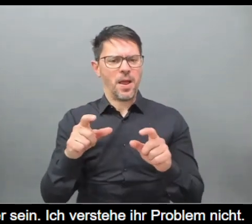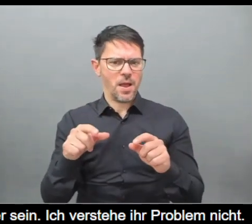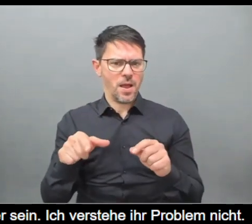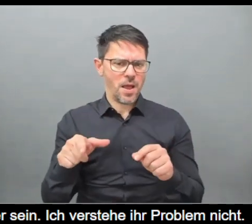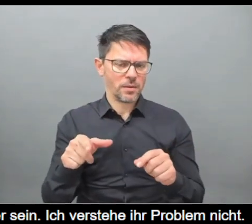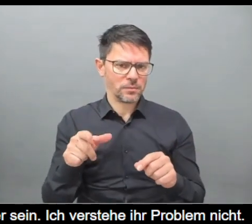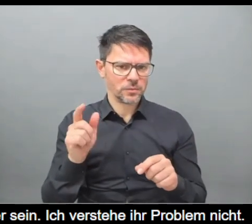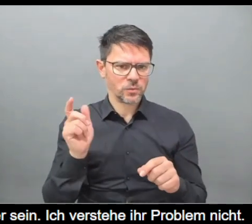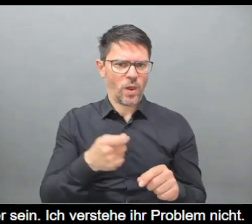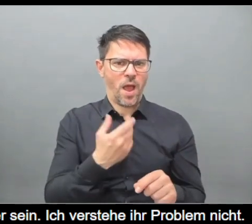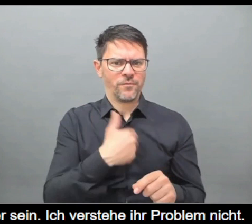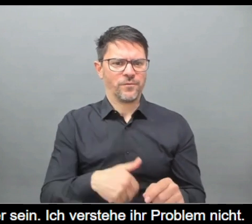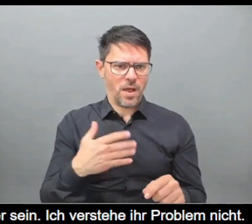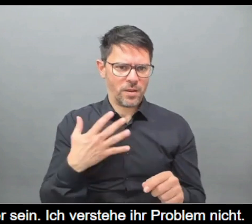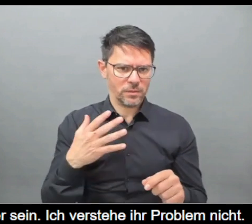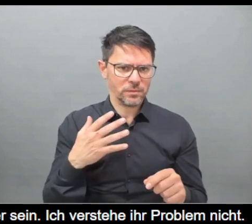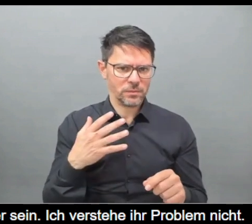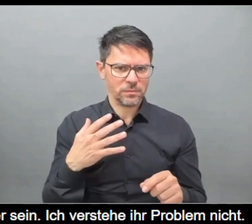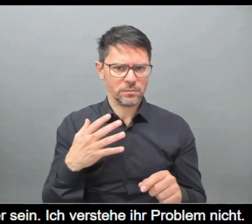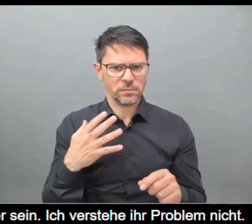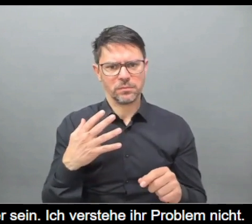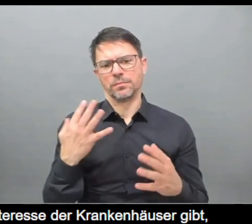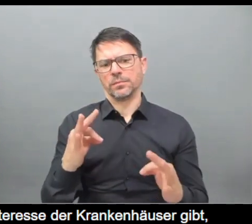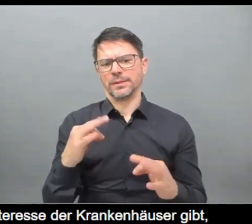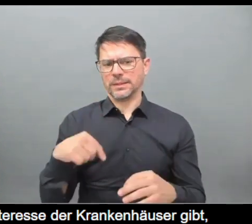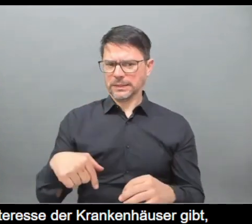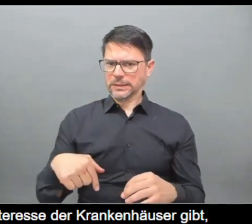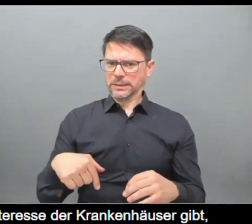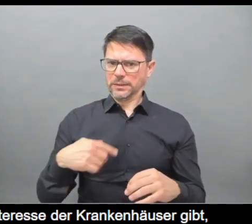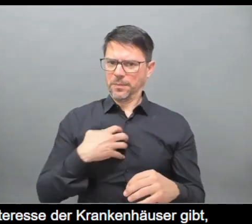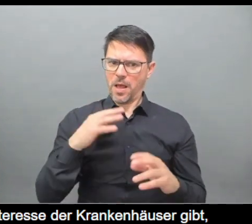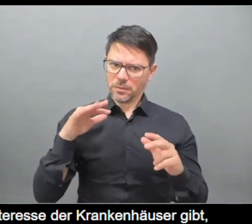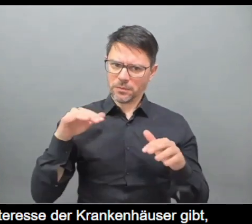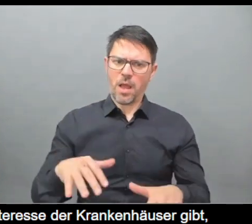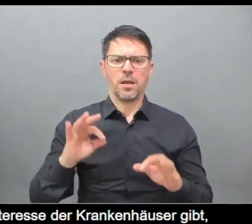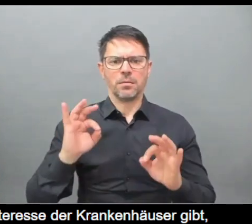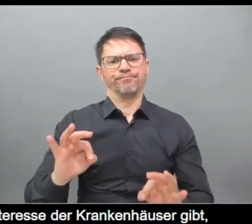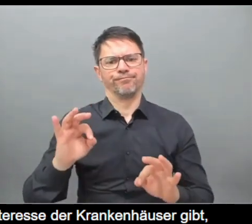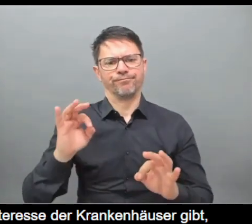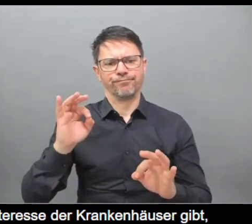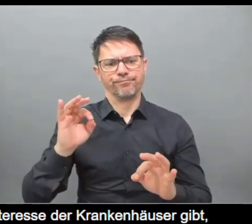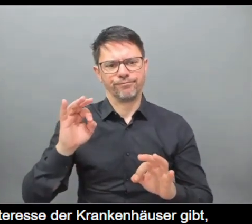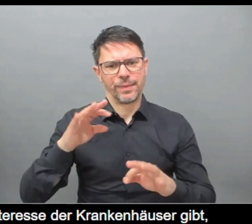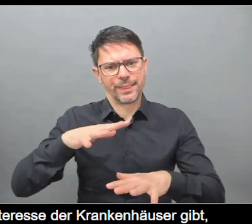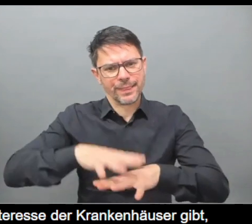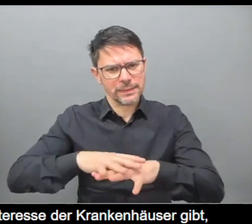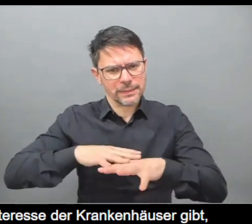Maximalversorger gibt mit Zentren, die dann sozusagen die Versorgung auch in die Fläche bringen.